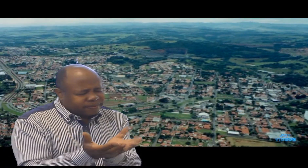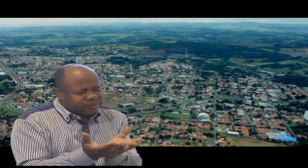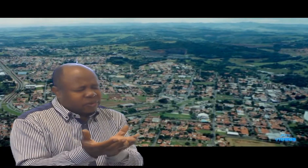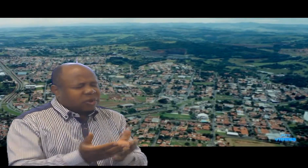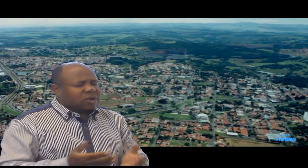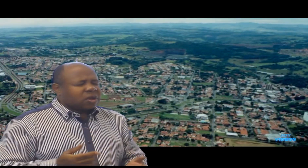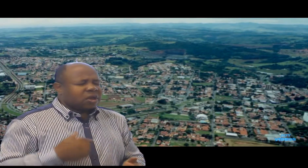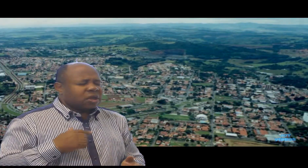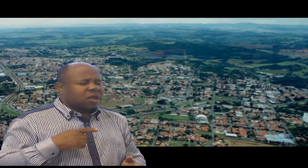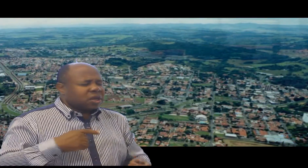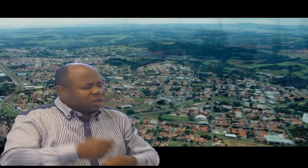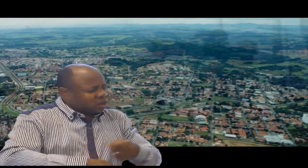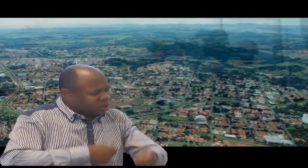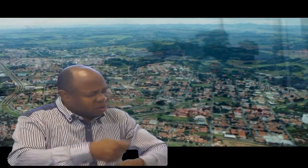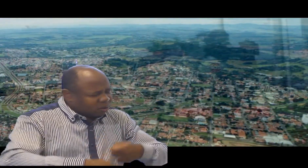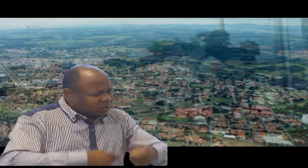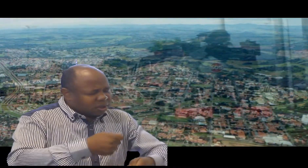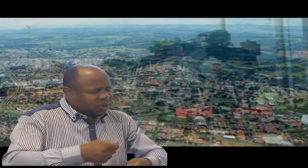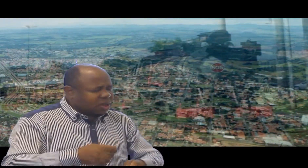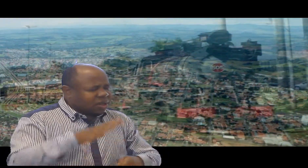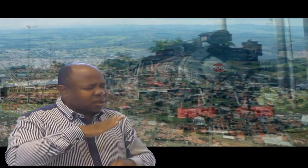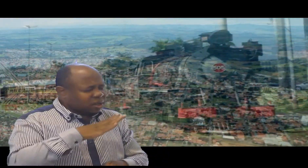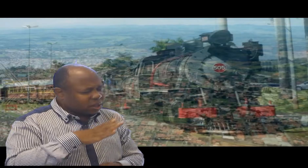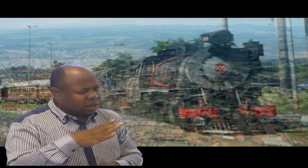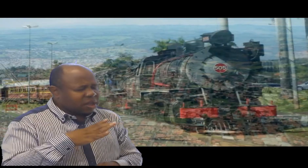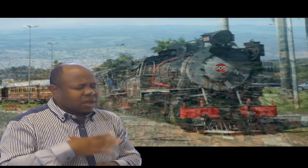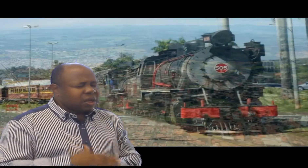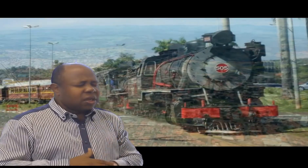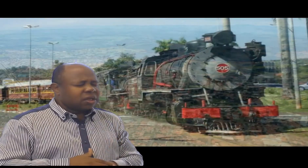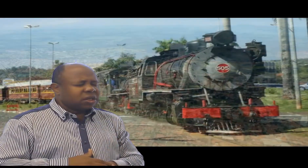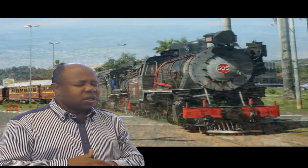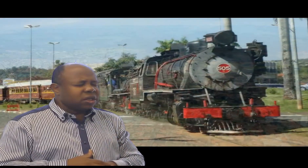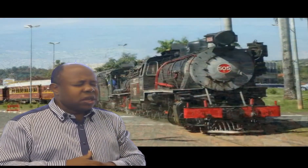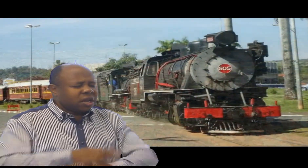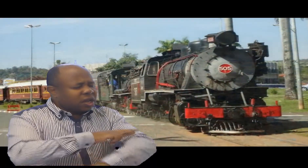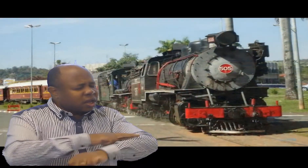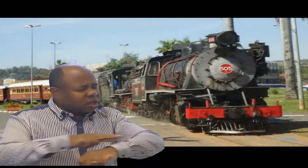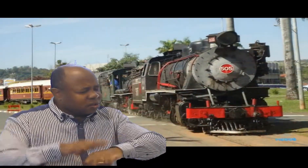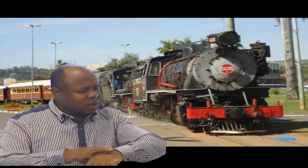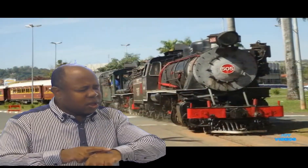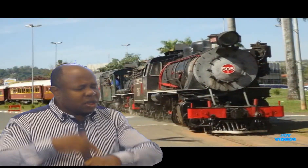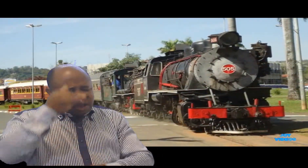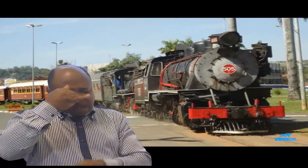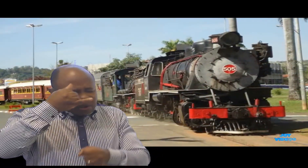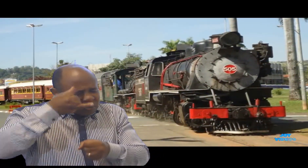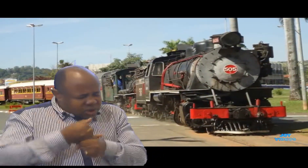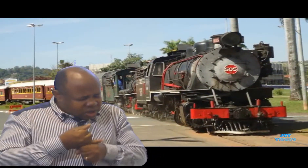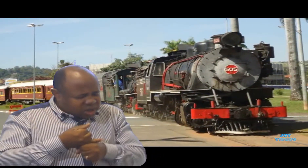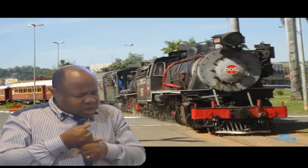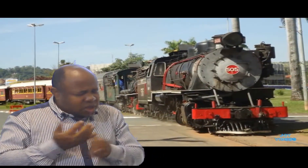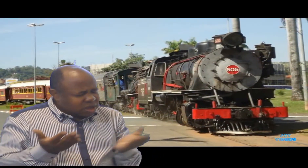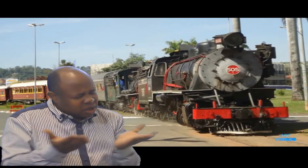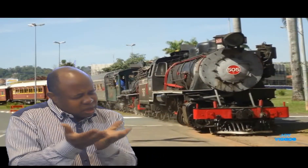respeito aos líderes, respeito, Senhor Deus, às pessoas que amam e que exaltam o teu